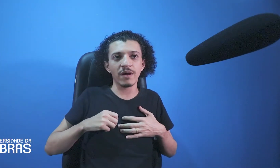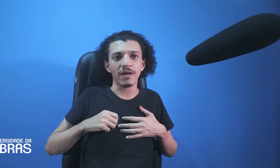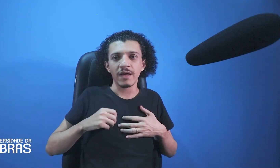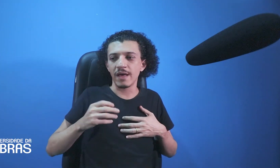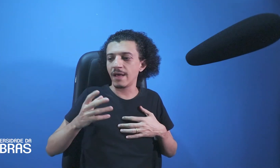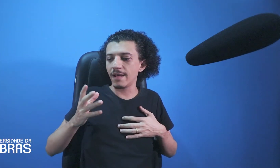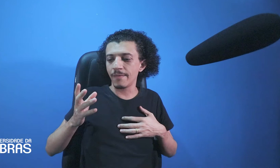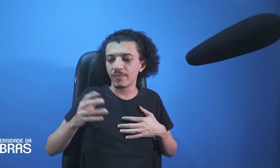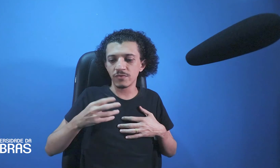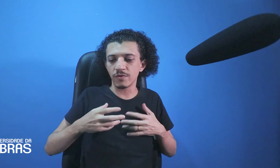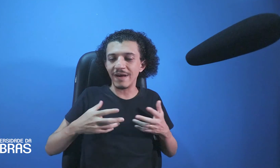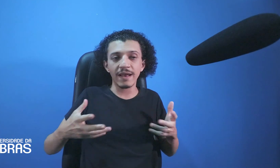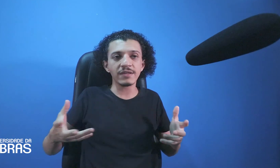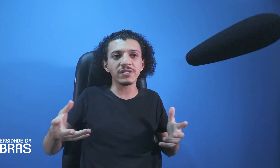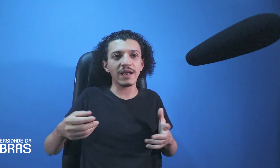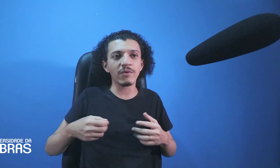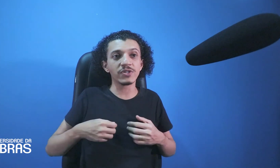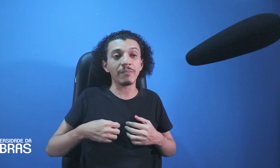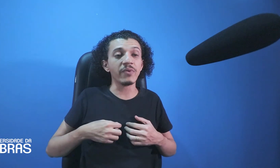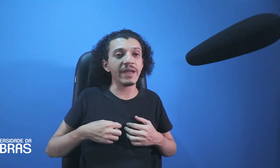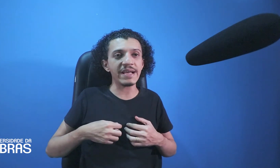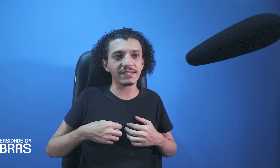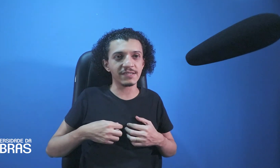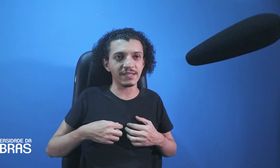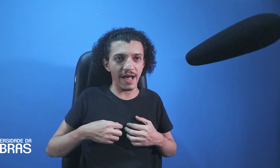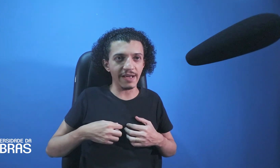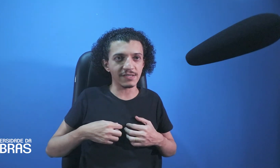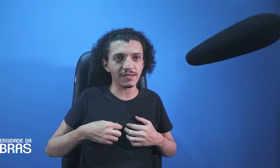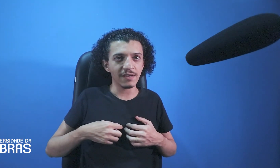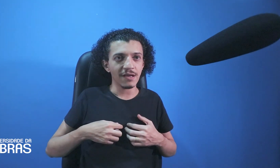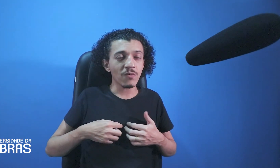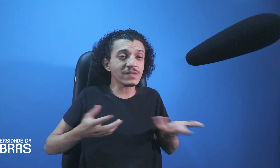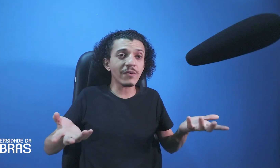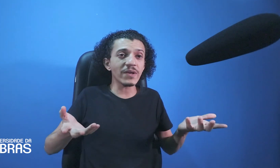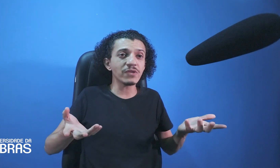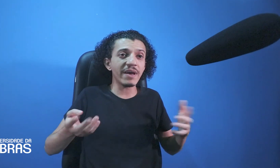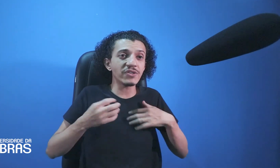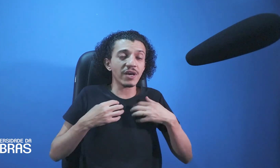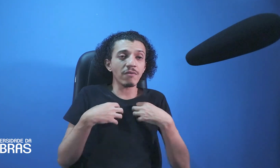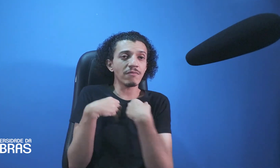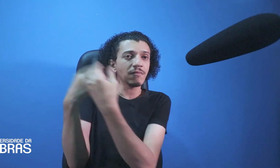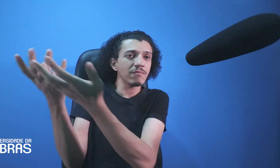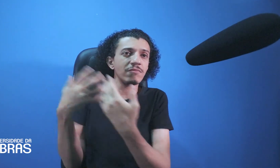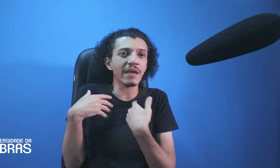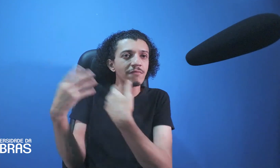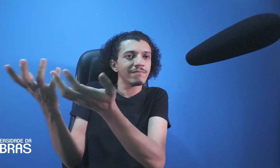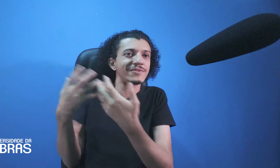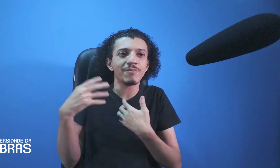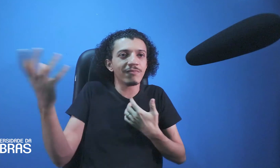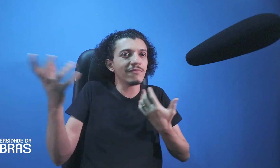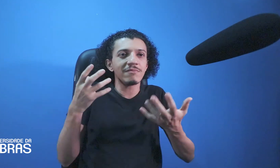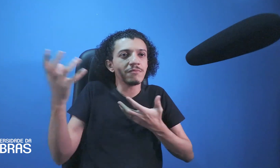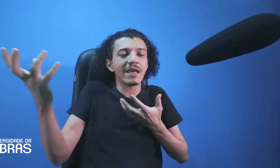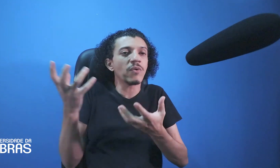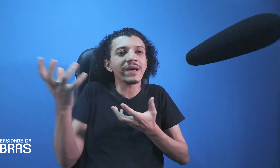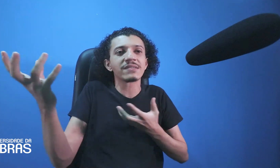língua, não sou falante da língua japonesa de sinais, consequentemente eu não tenho